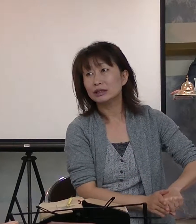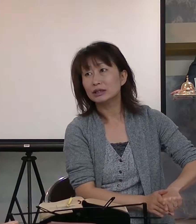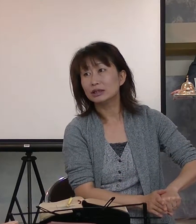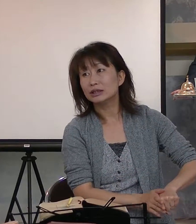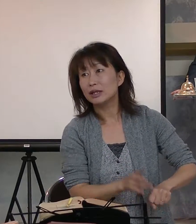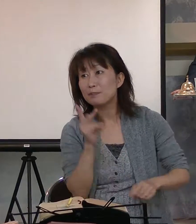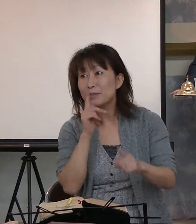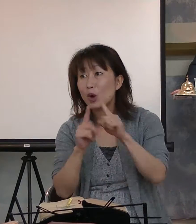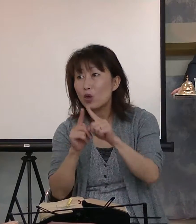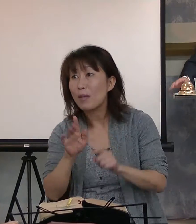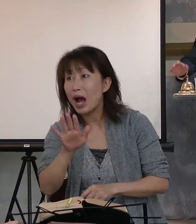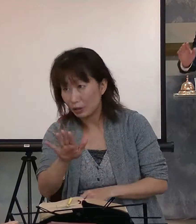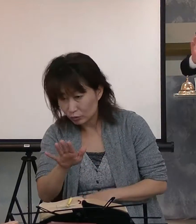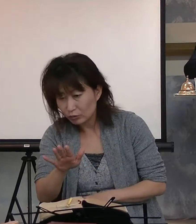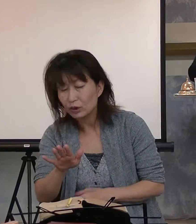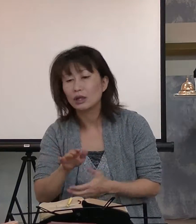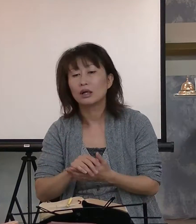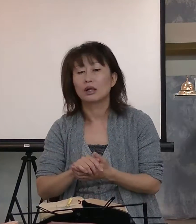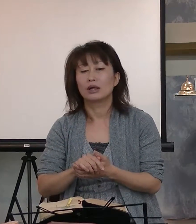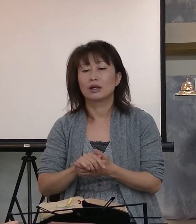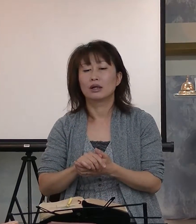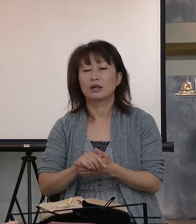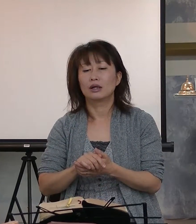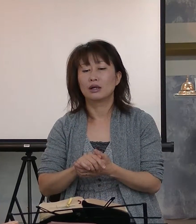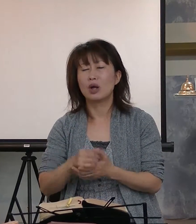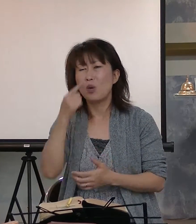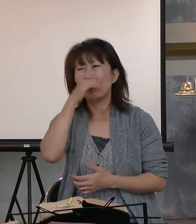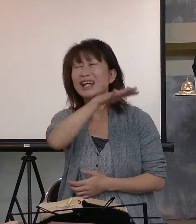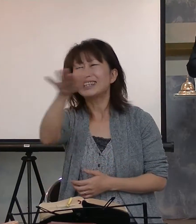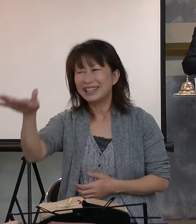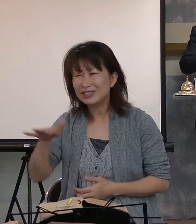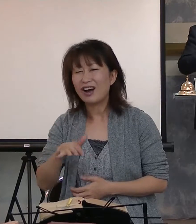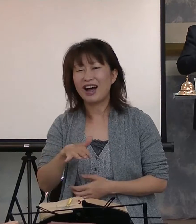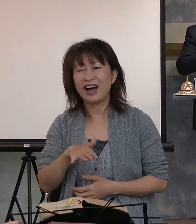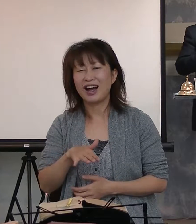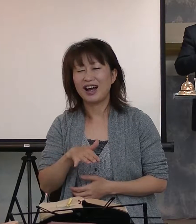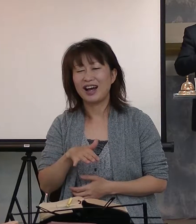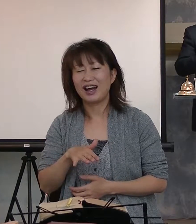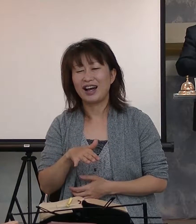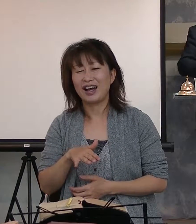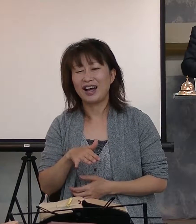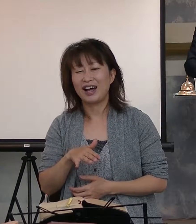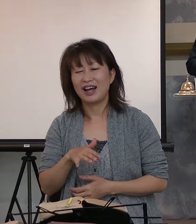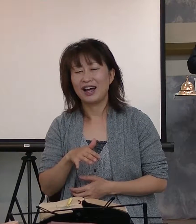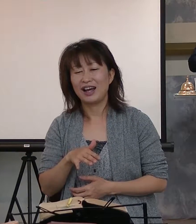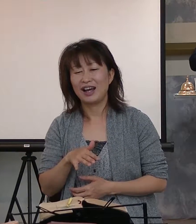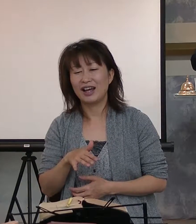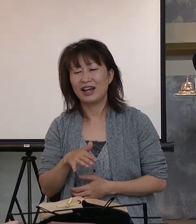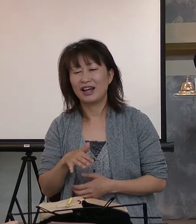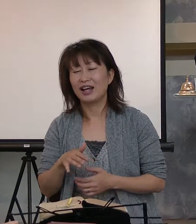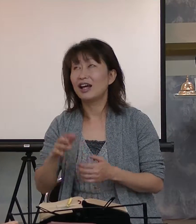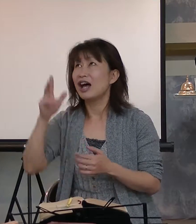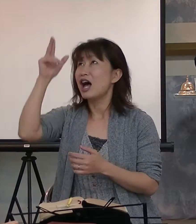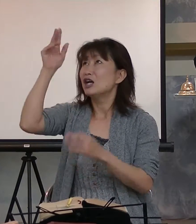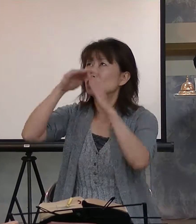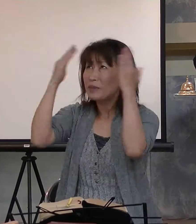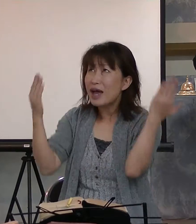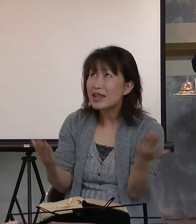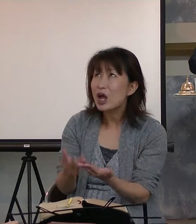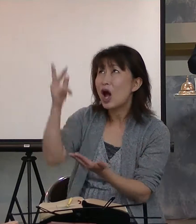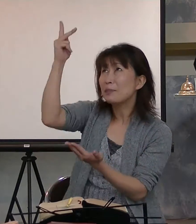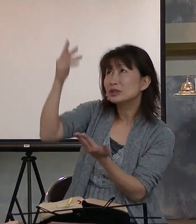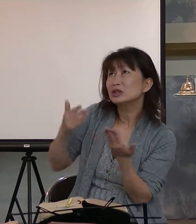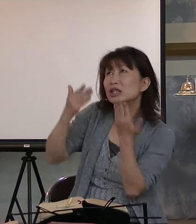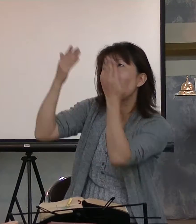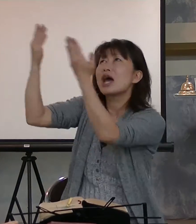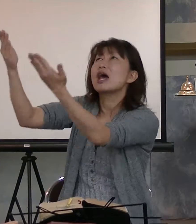も、私たちは本当に全てを神に捧げても私